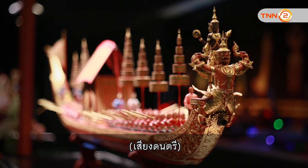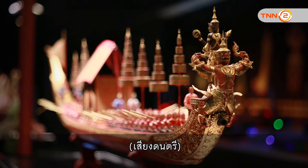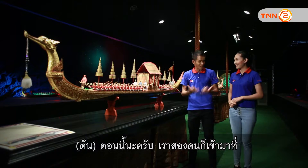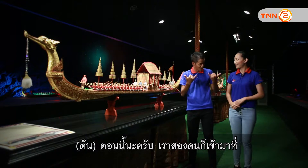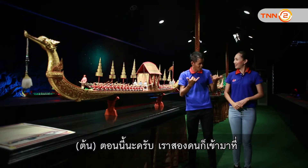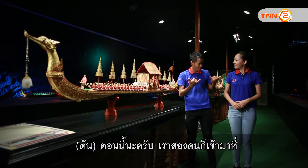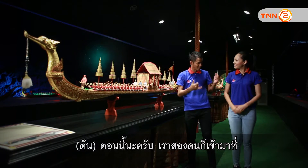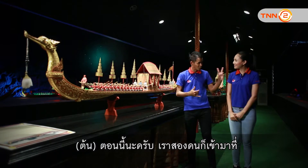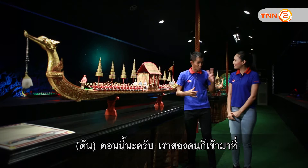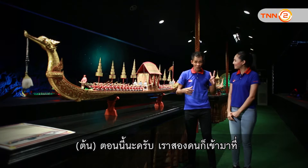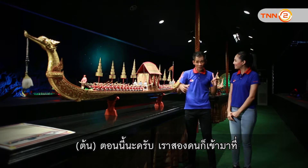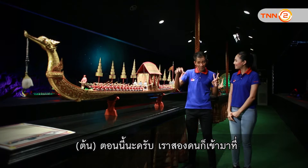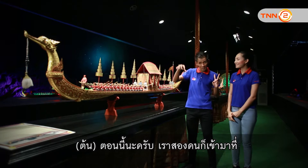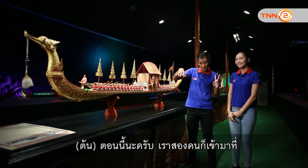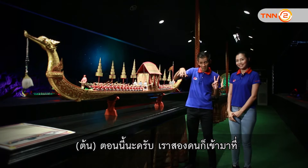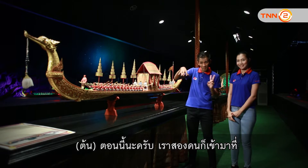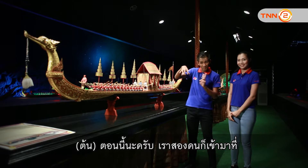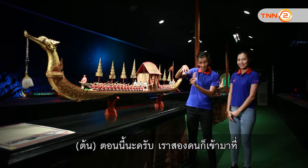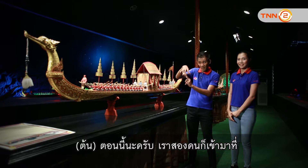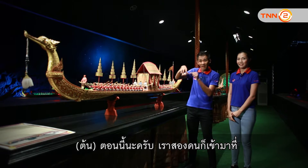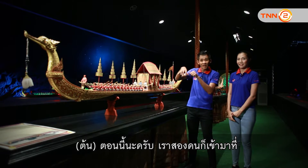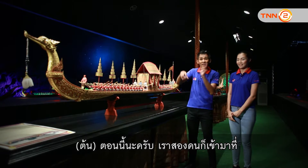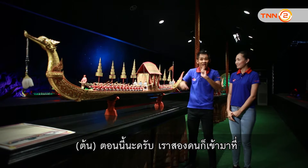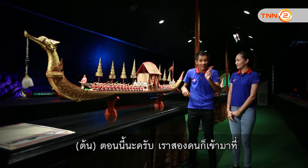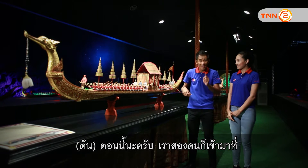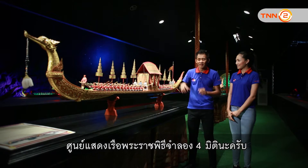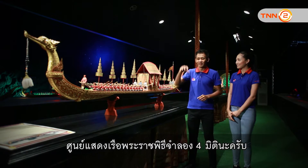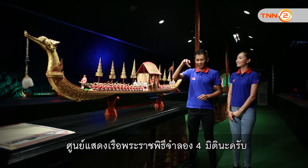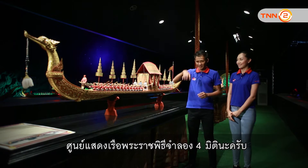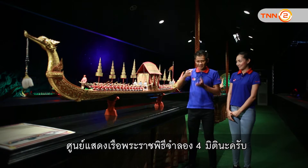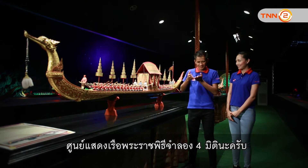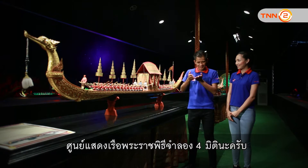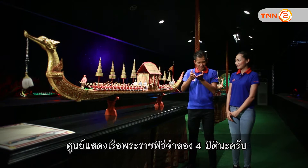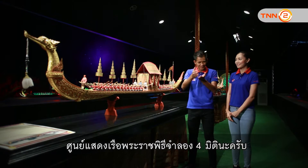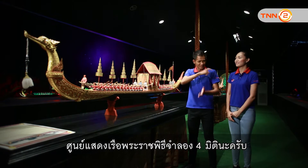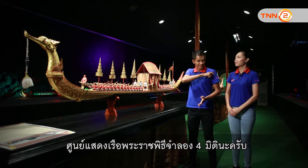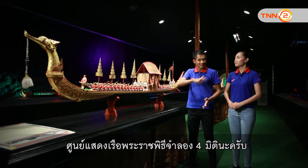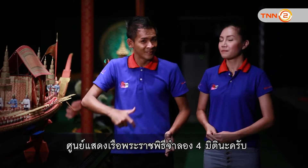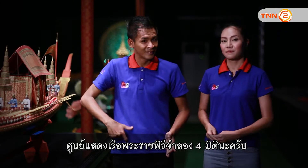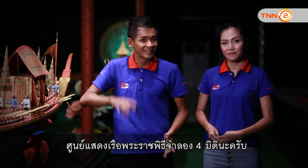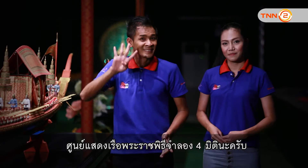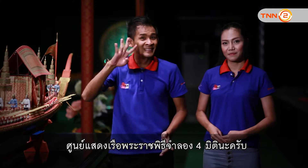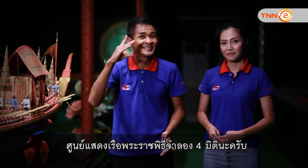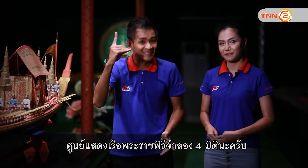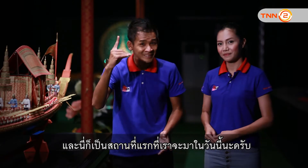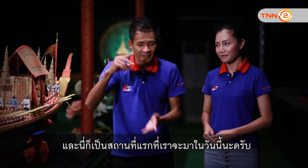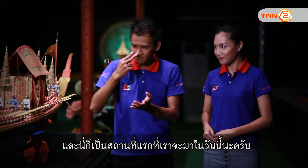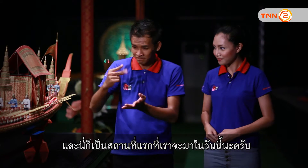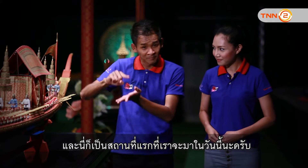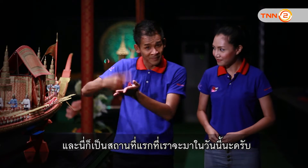ตอนนี้นะครับเราสองคนก็เข้ามาที่ศูนย์แสดงเรือพระราชพิธีจำลองสี่มิตินะครับและนี่ก็จะเป็นสถ